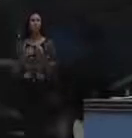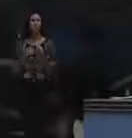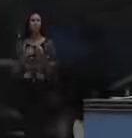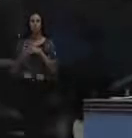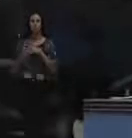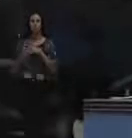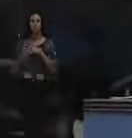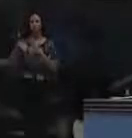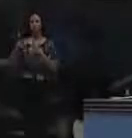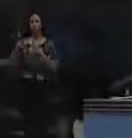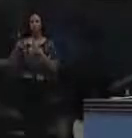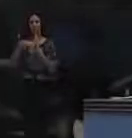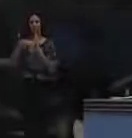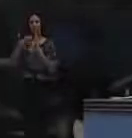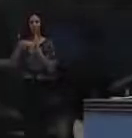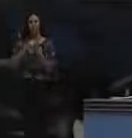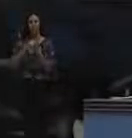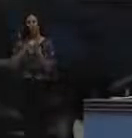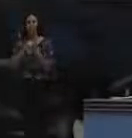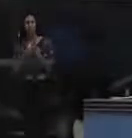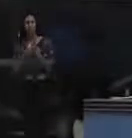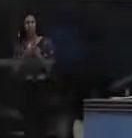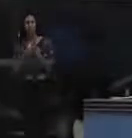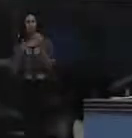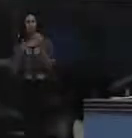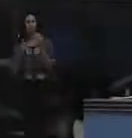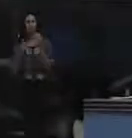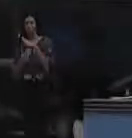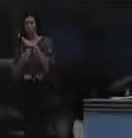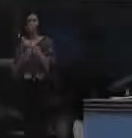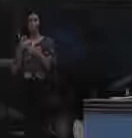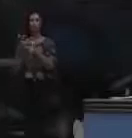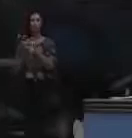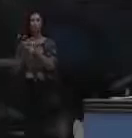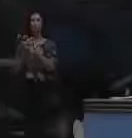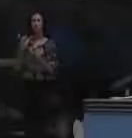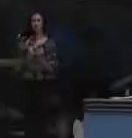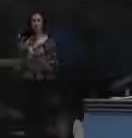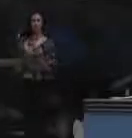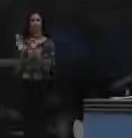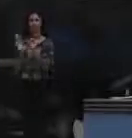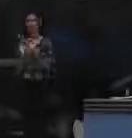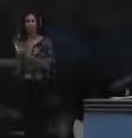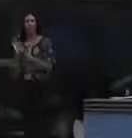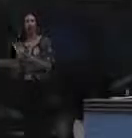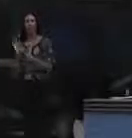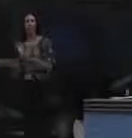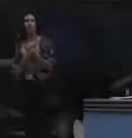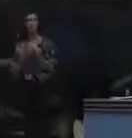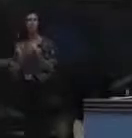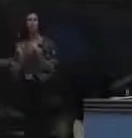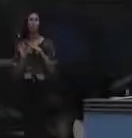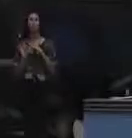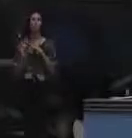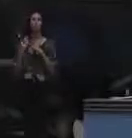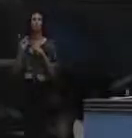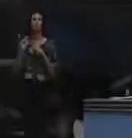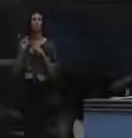em dívida ativa da União, causados monetariamente, ficarão no sujeito.